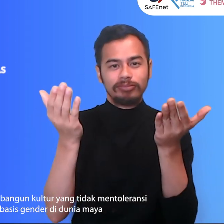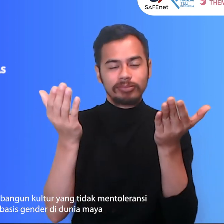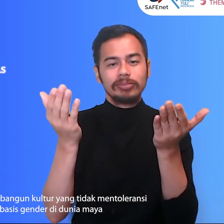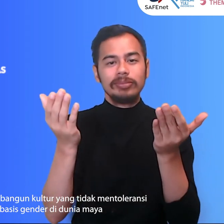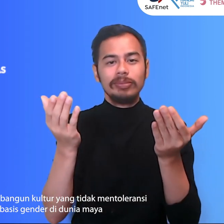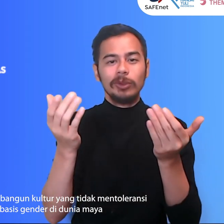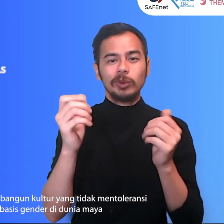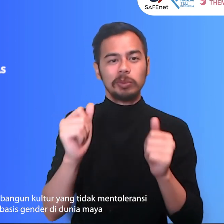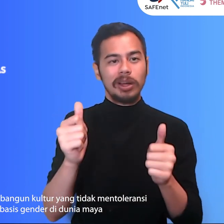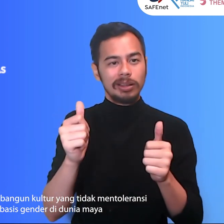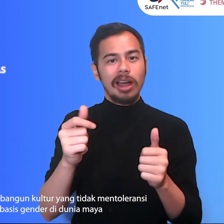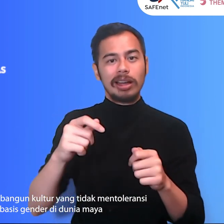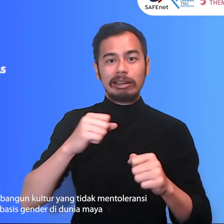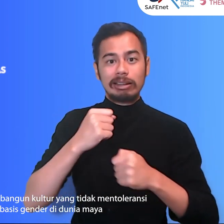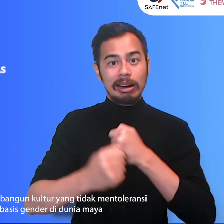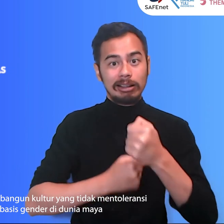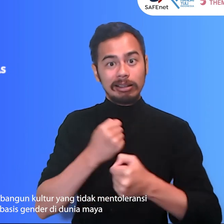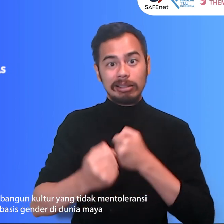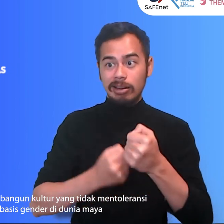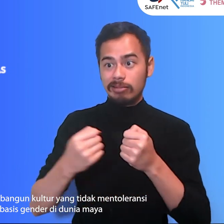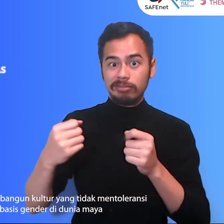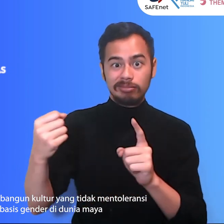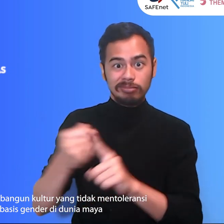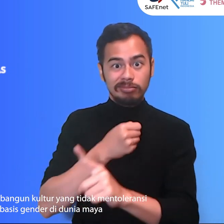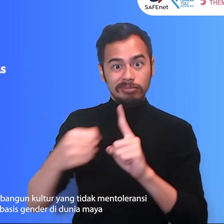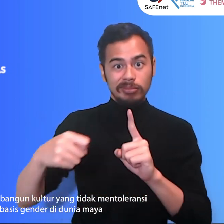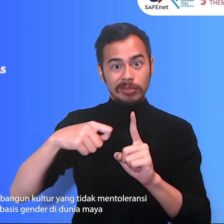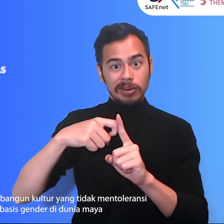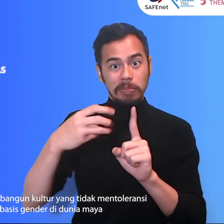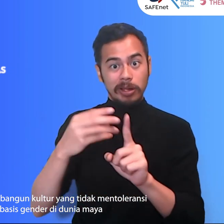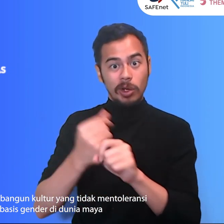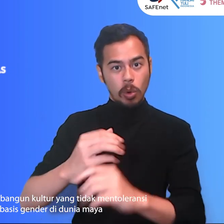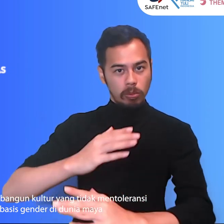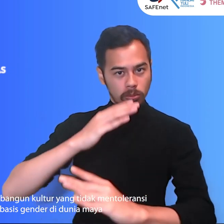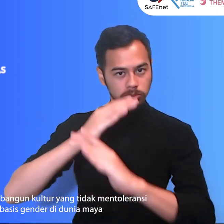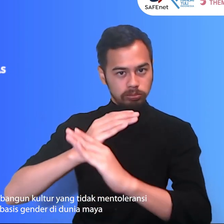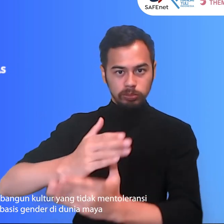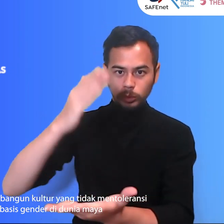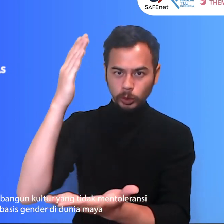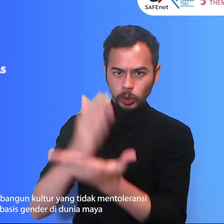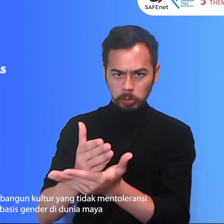membangun kultur yang tidak mentoleransi kekerasan berbasis gender di dunia maya